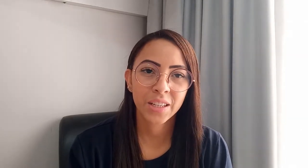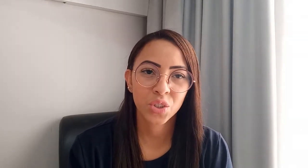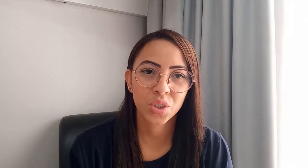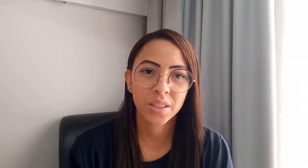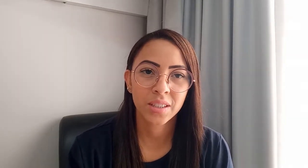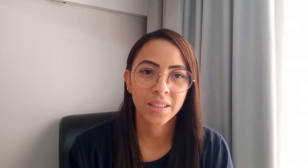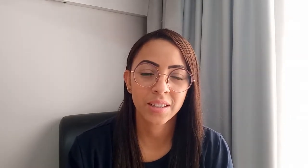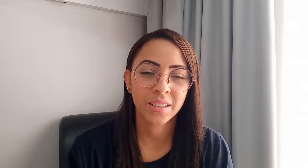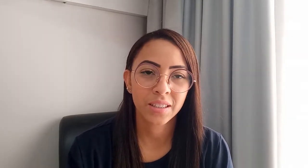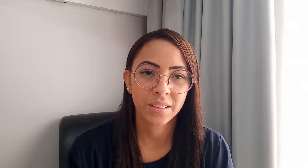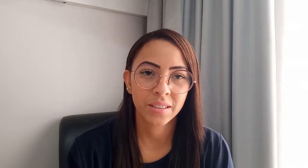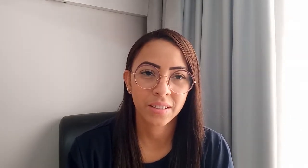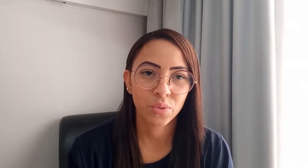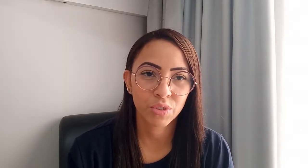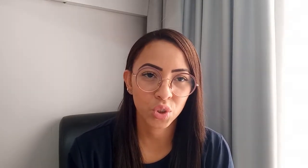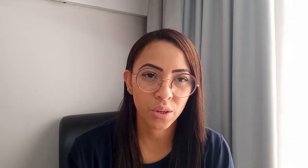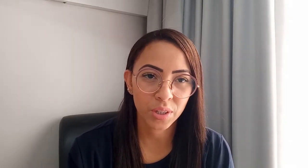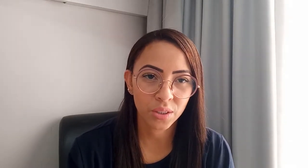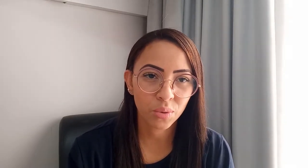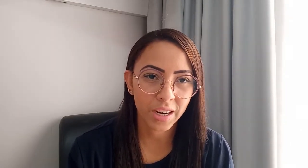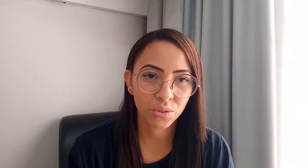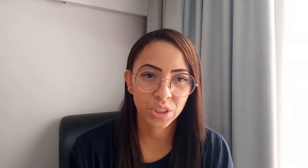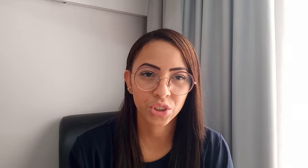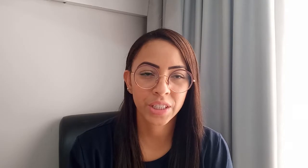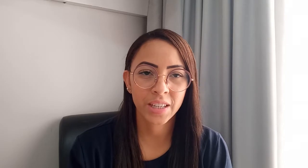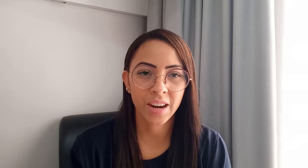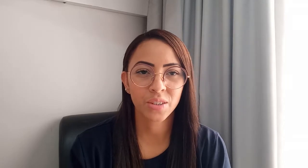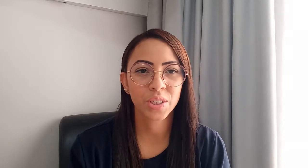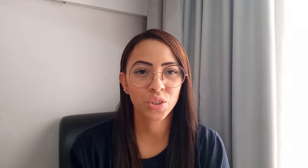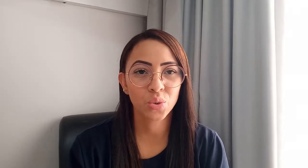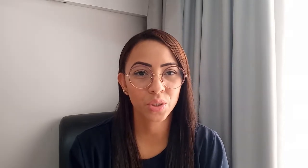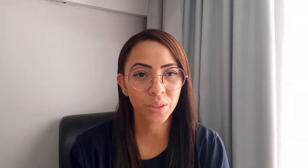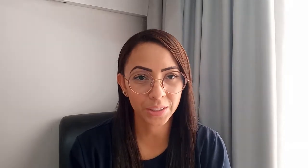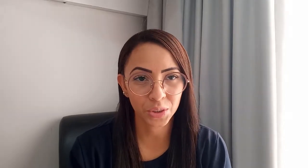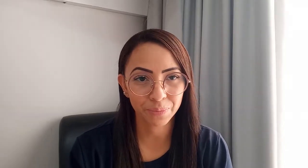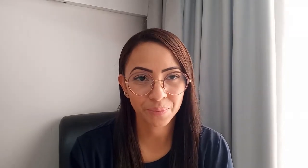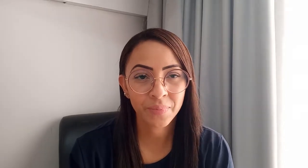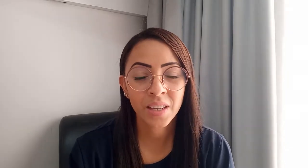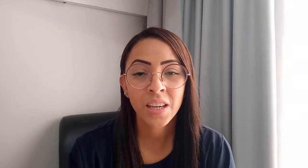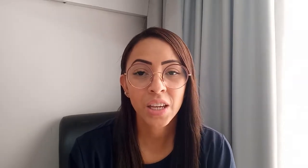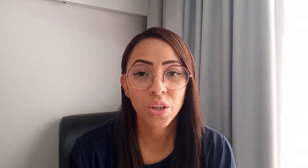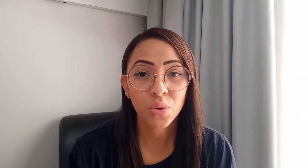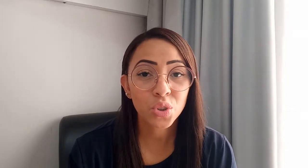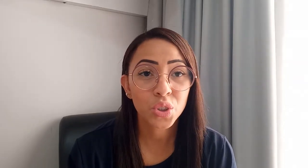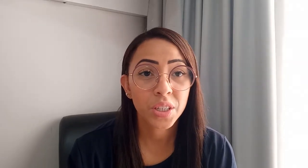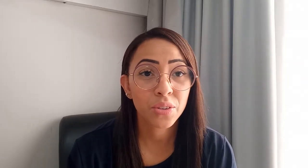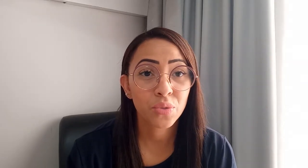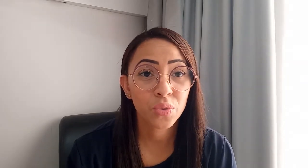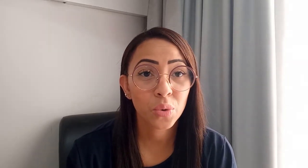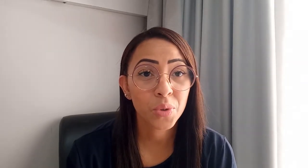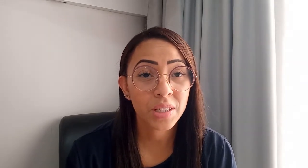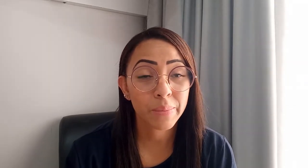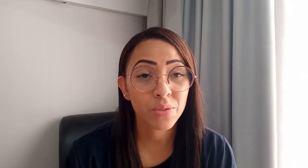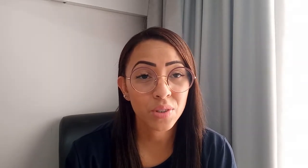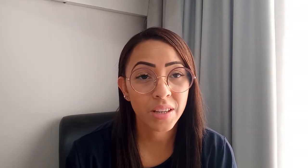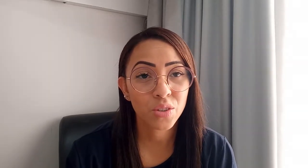igreja do Evangelho Quadrangular, do Jardim Ricardo, aqui de Hortolândia. E hoje eu vou mostrar para vocês